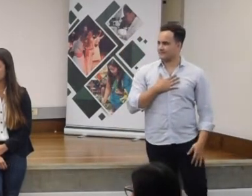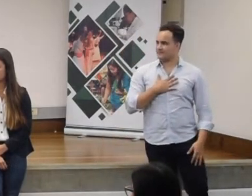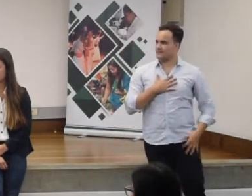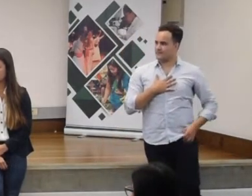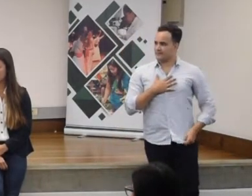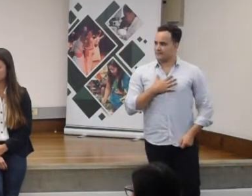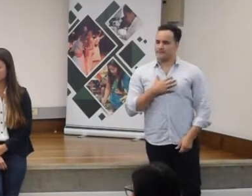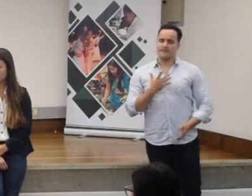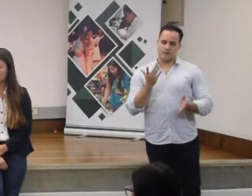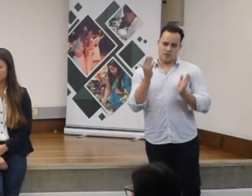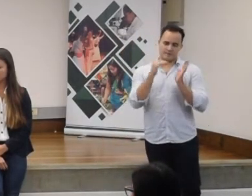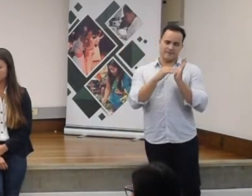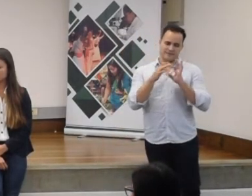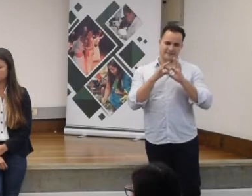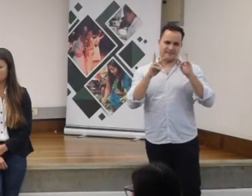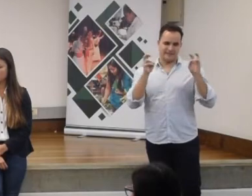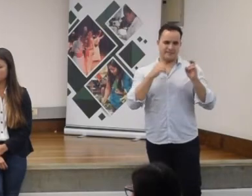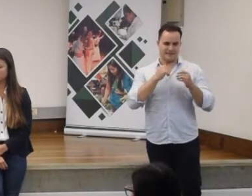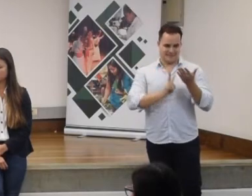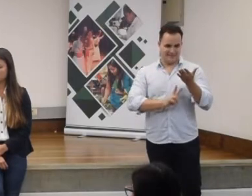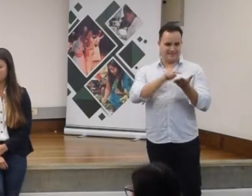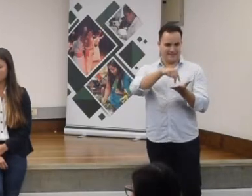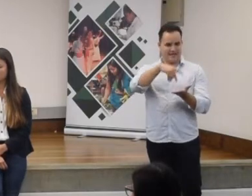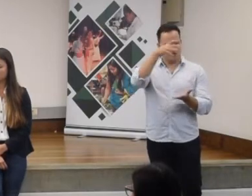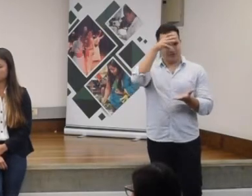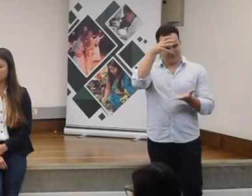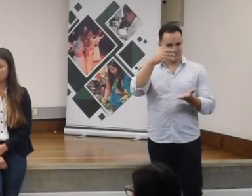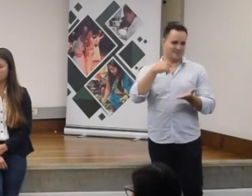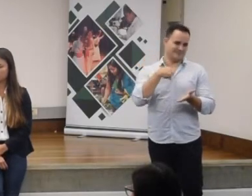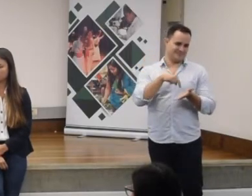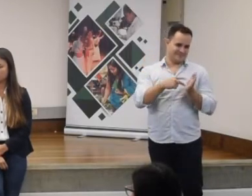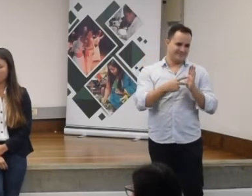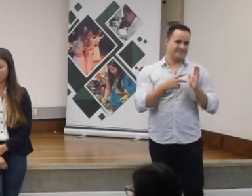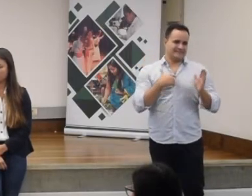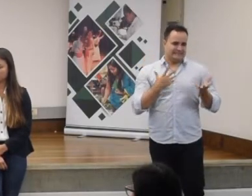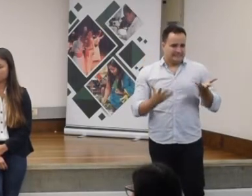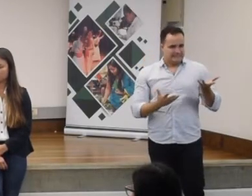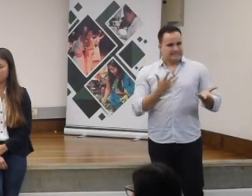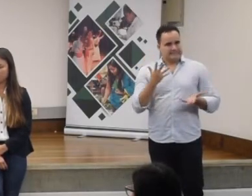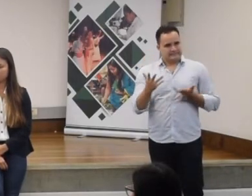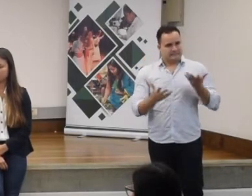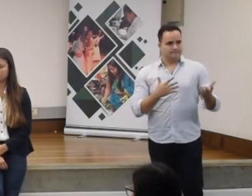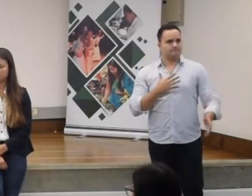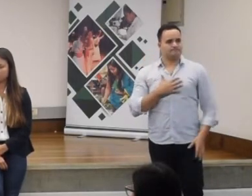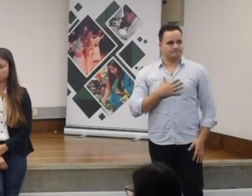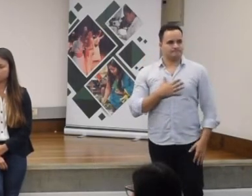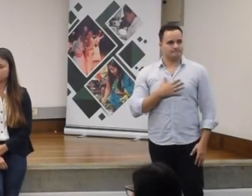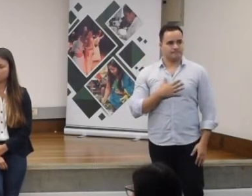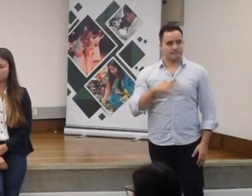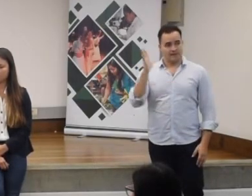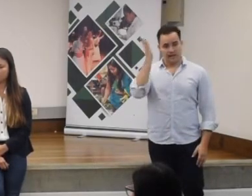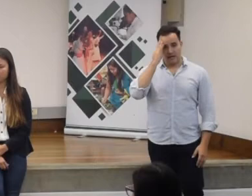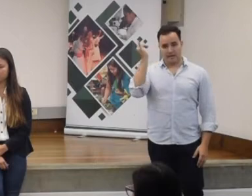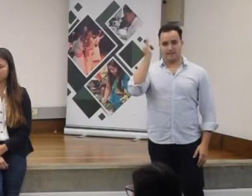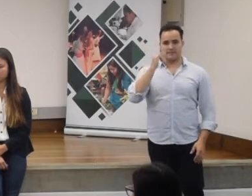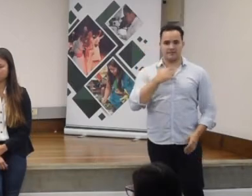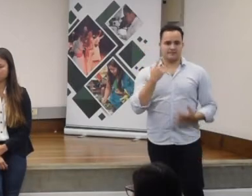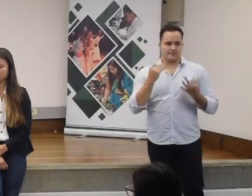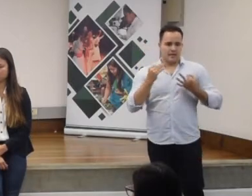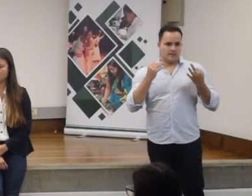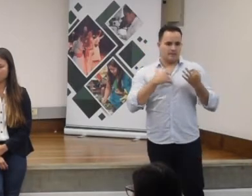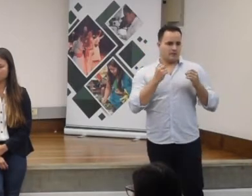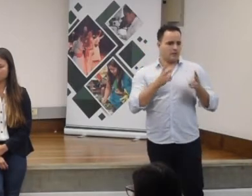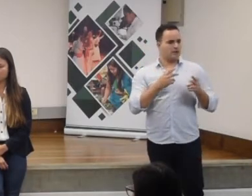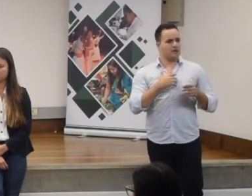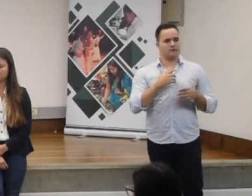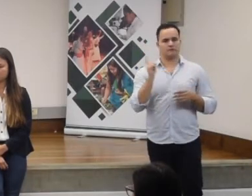conceptuales. ¿Qué entendemos por dignidad? ¿Sí? O sea, la academia no escapa de tener que